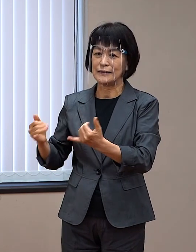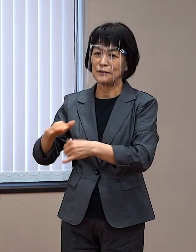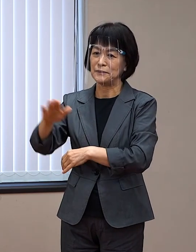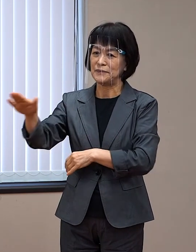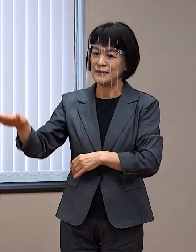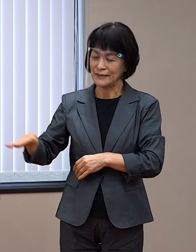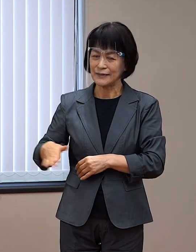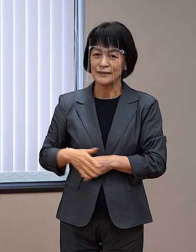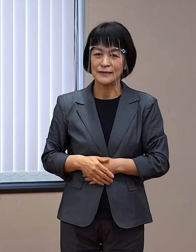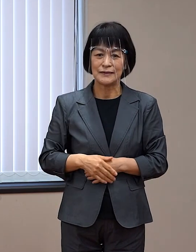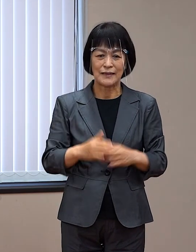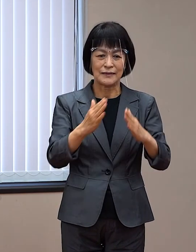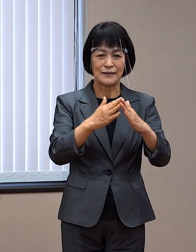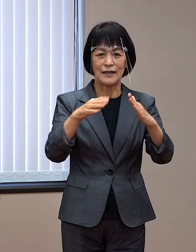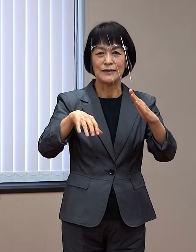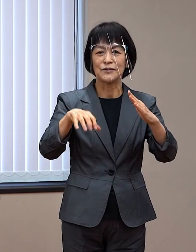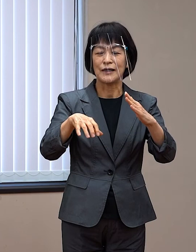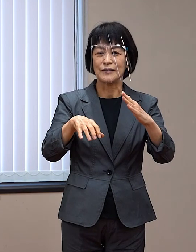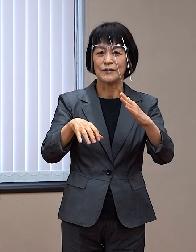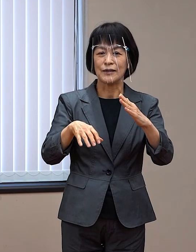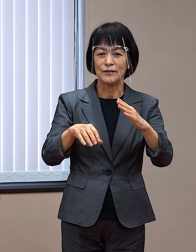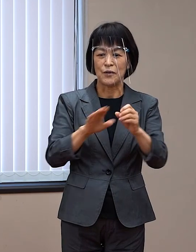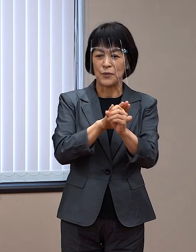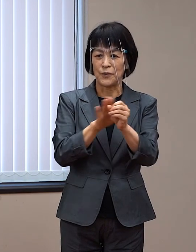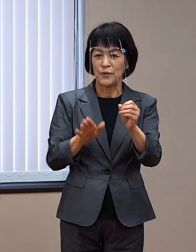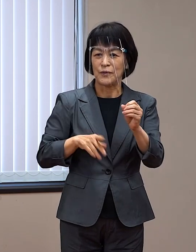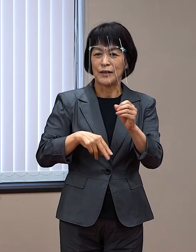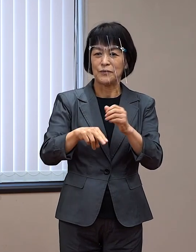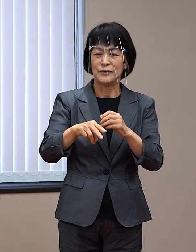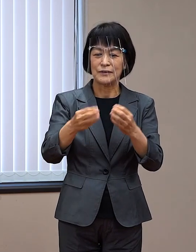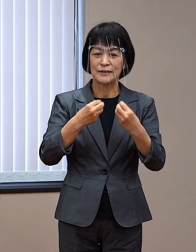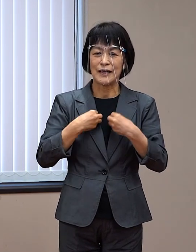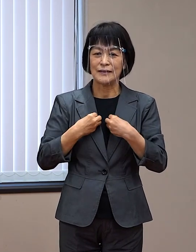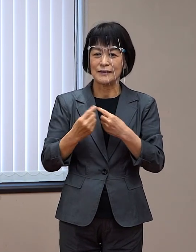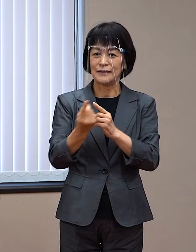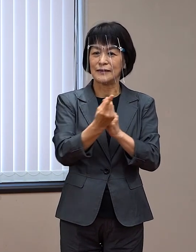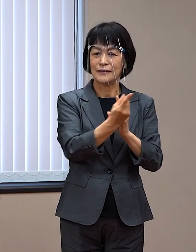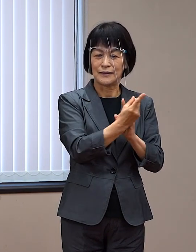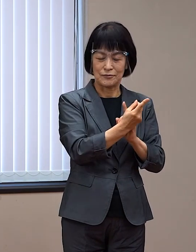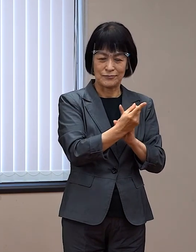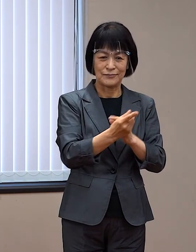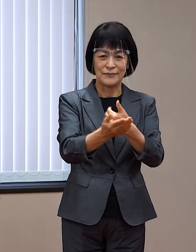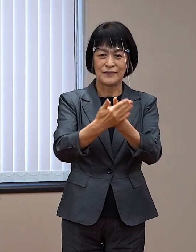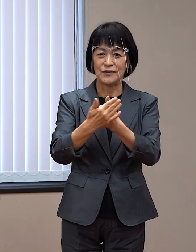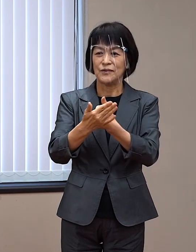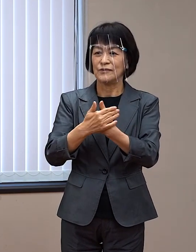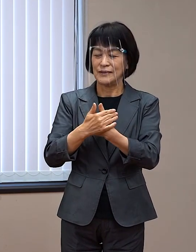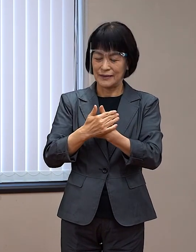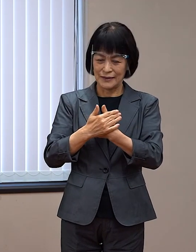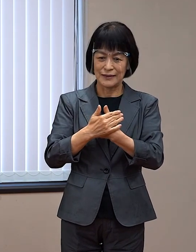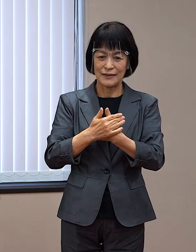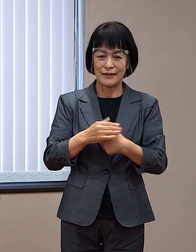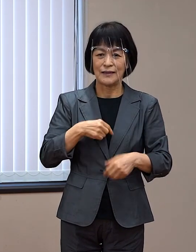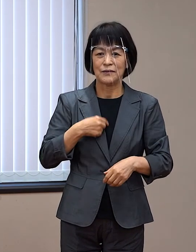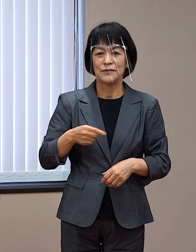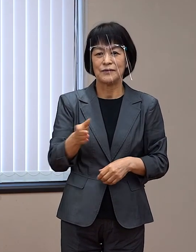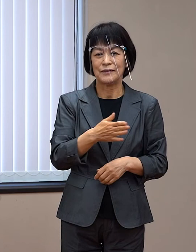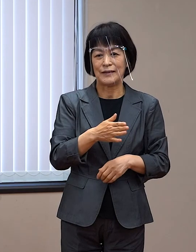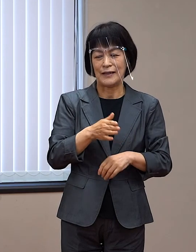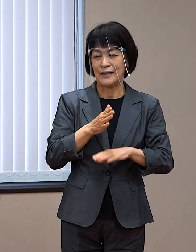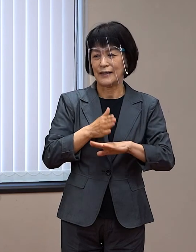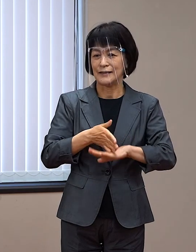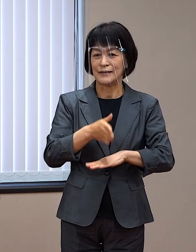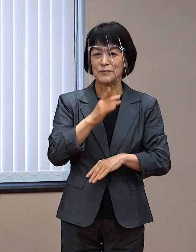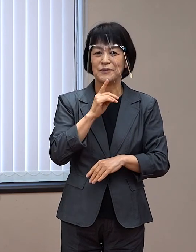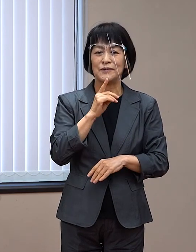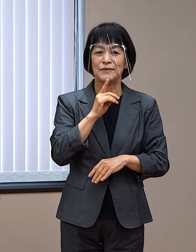も、会場内における新型コロナウイルス感染対策にご協力いただき、心より